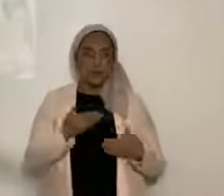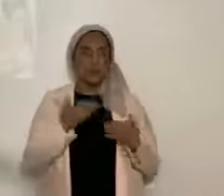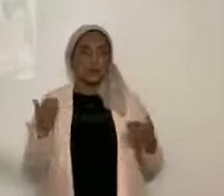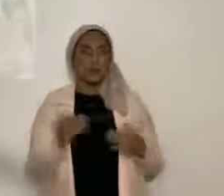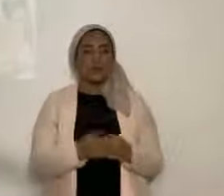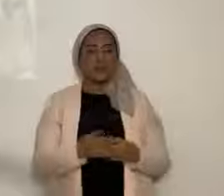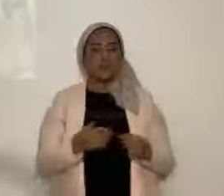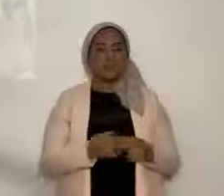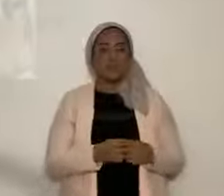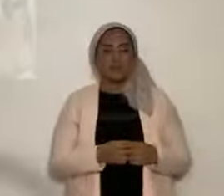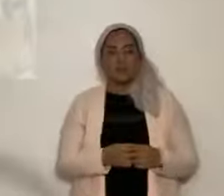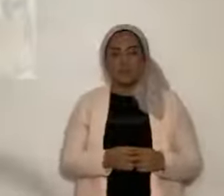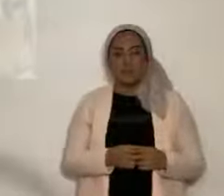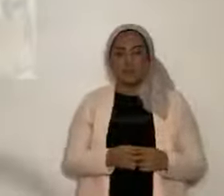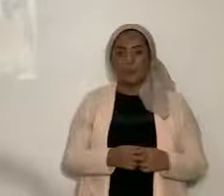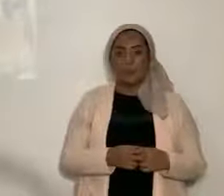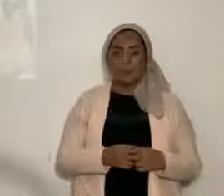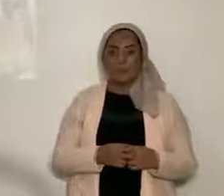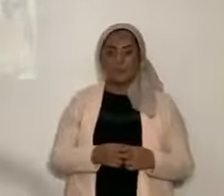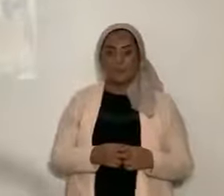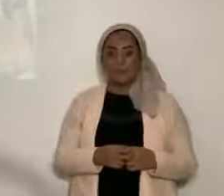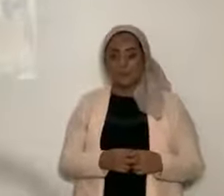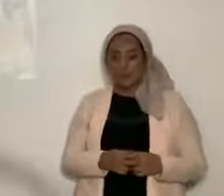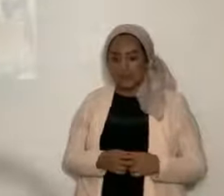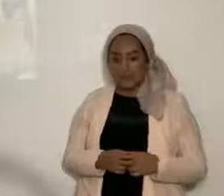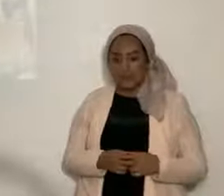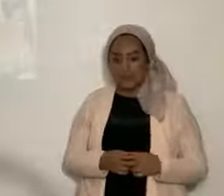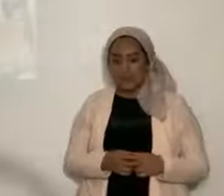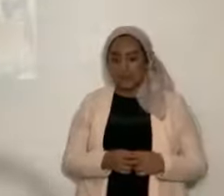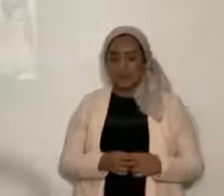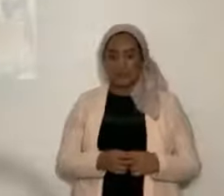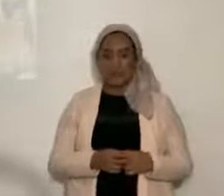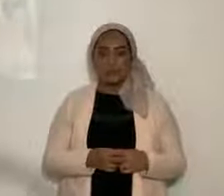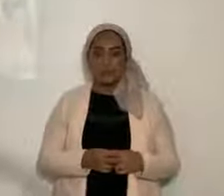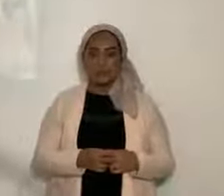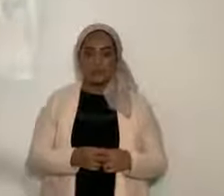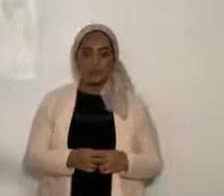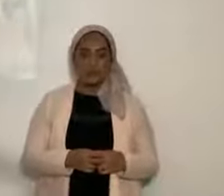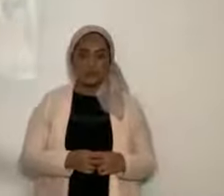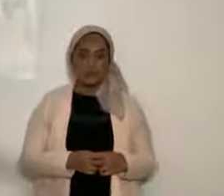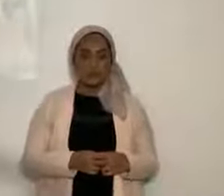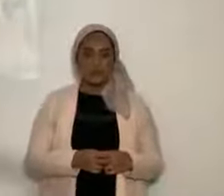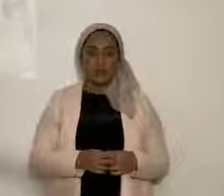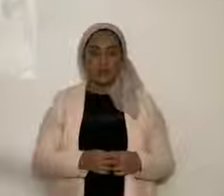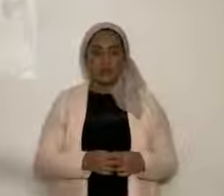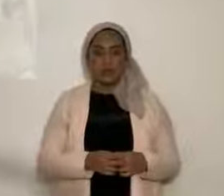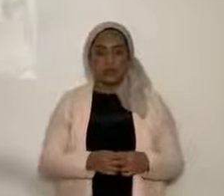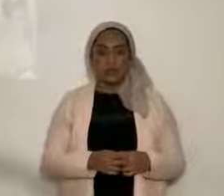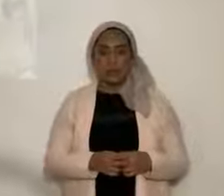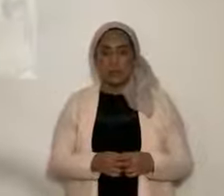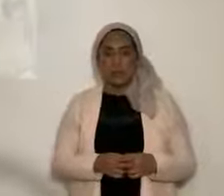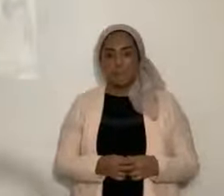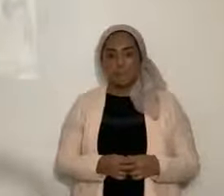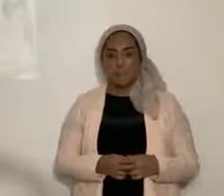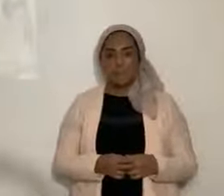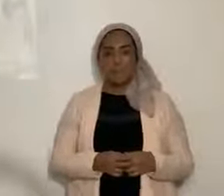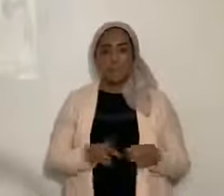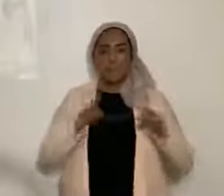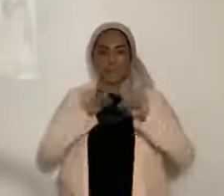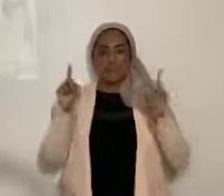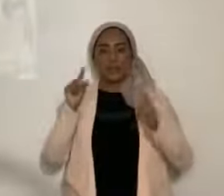de parte de los hermanos de Gozo y Paz, local y mundial. Bueno, pues es una raya. Vean la diferencia, del